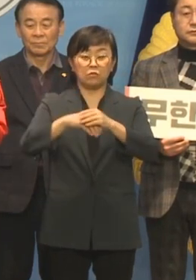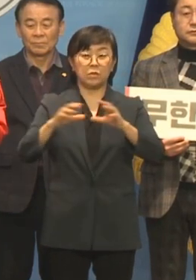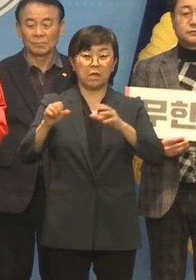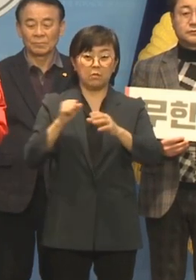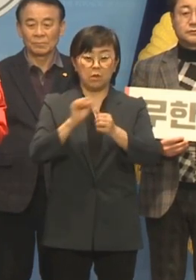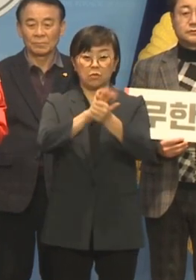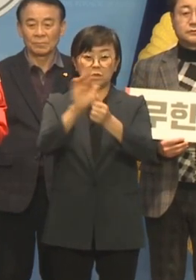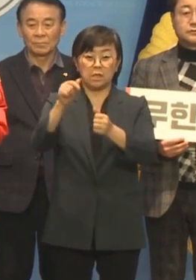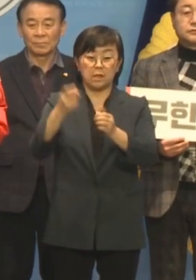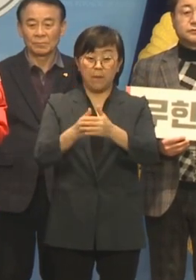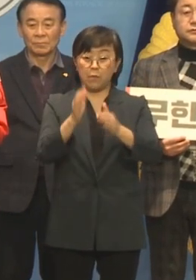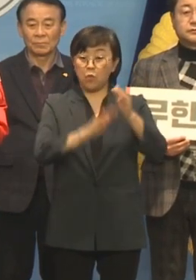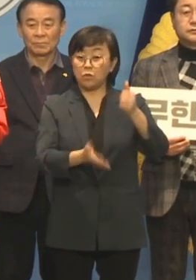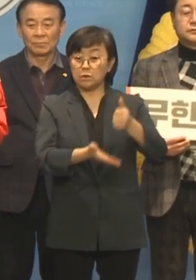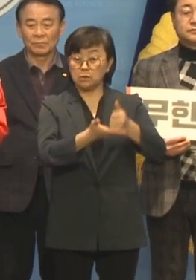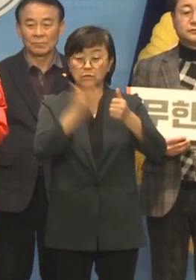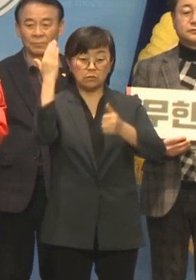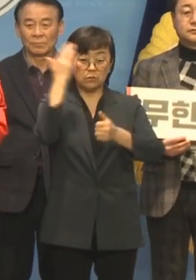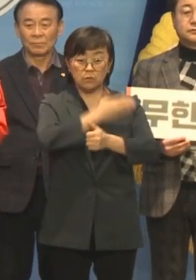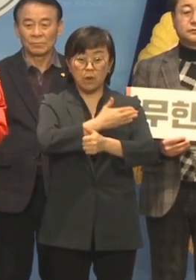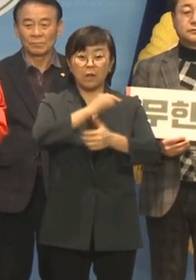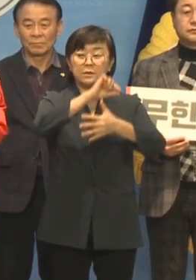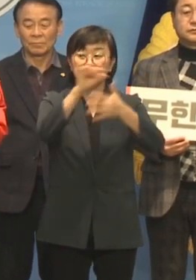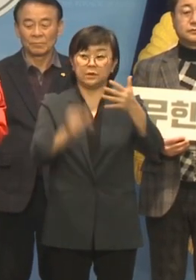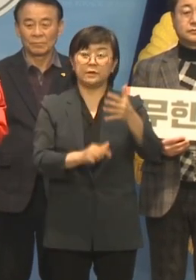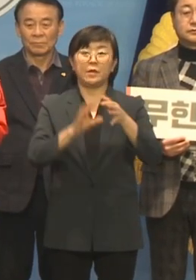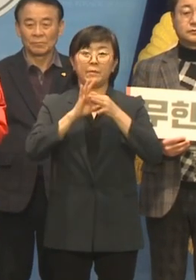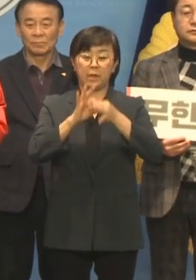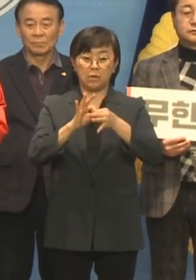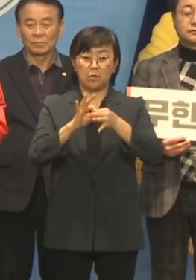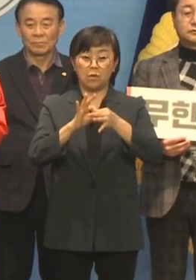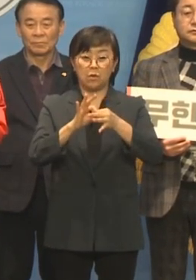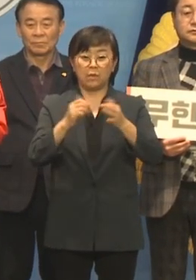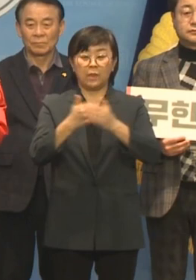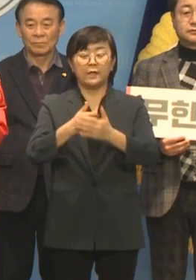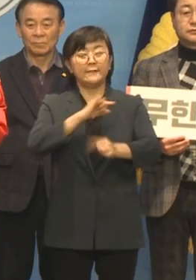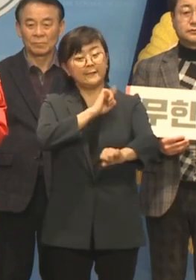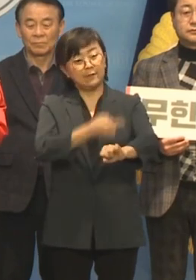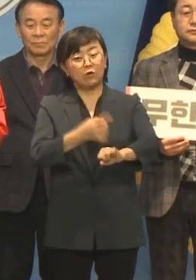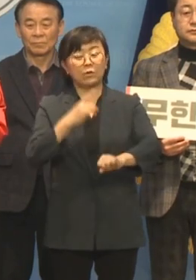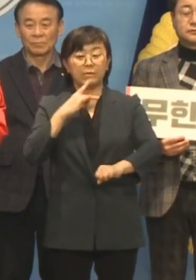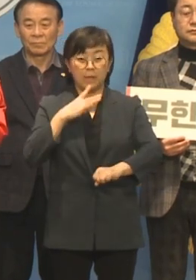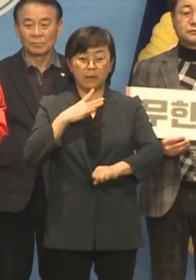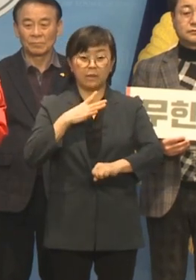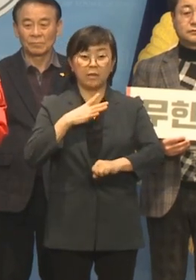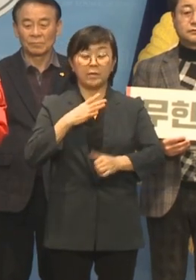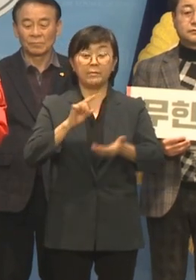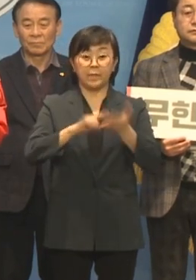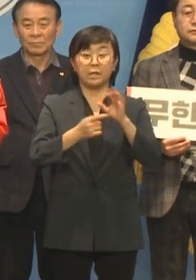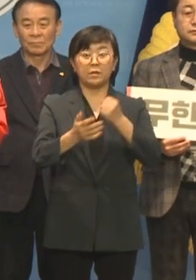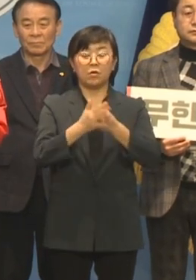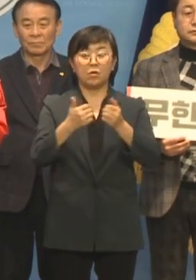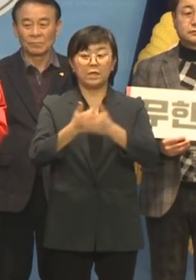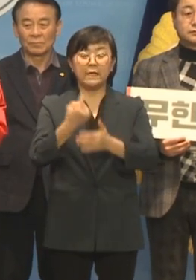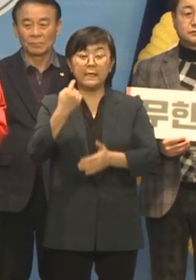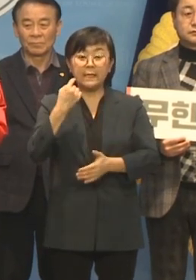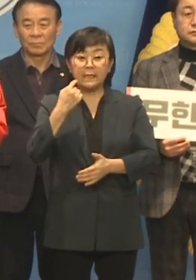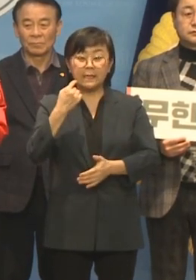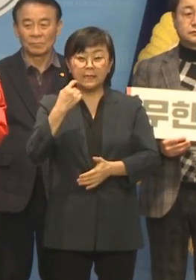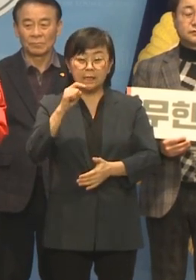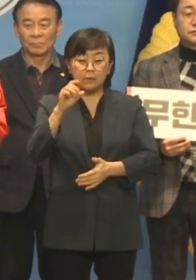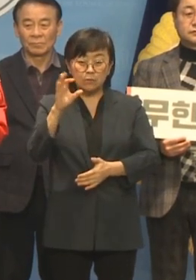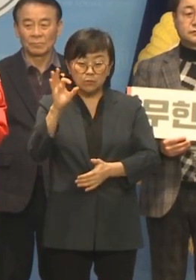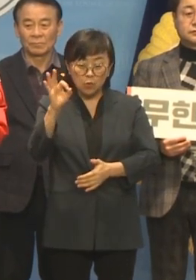지방선거에서 국민의힘 서울 동작갑 공천은 투명한 절차를 거쳐서 오로지 실력으로만 했고 금품이 개입할